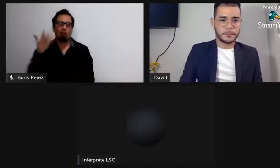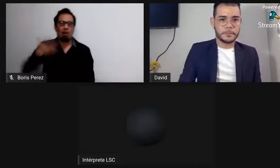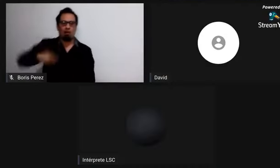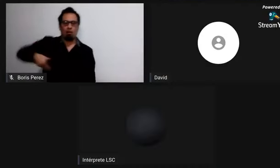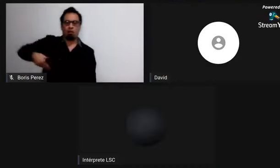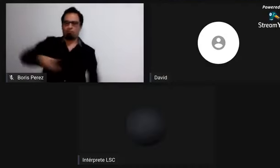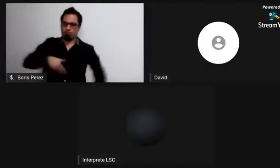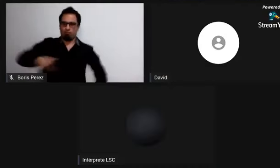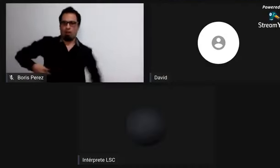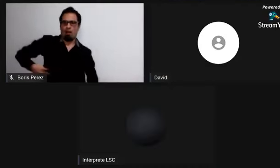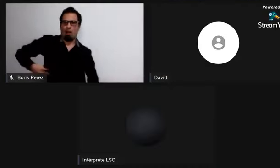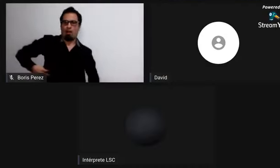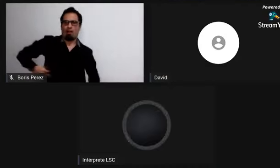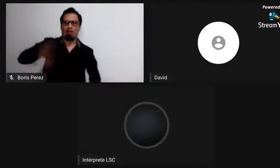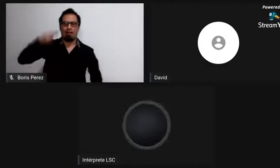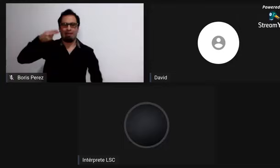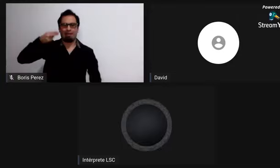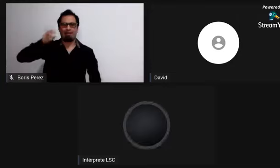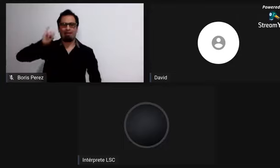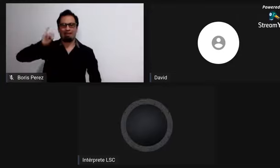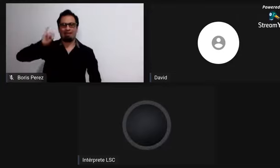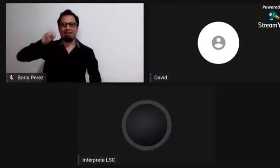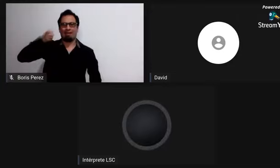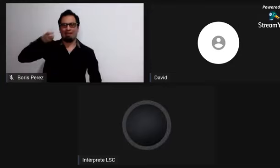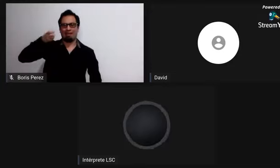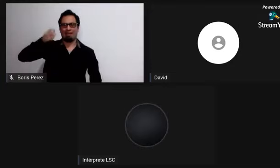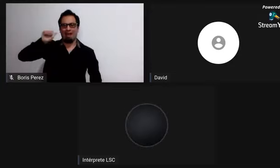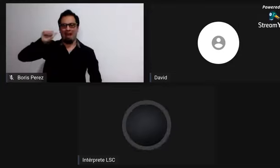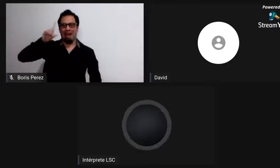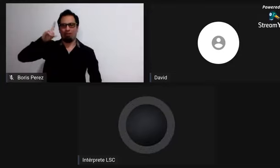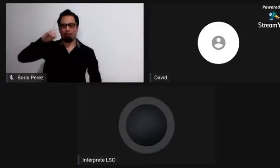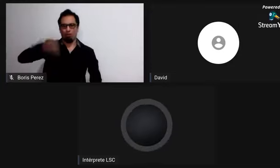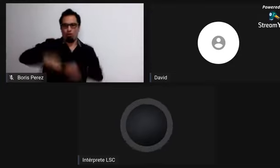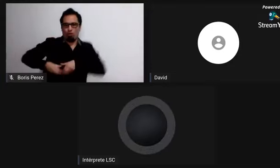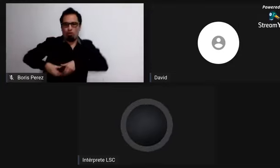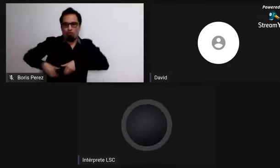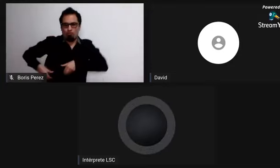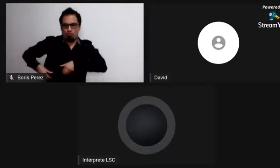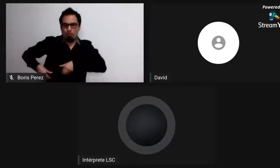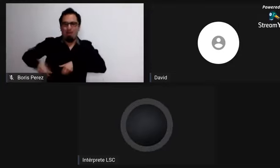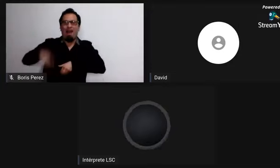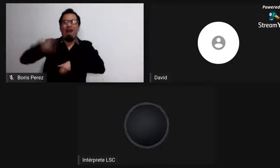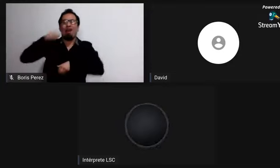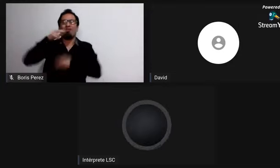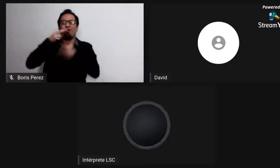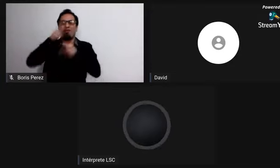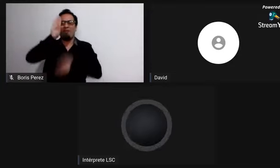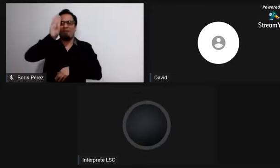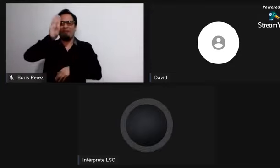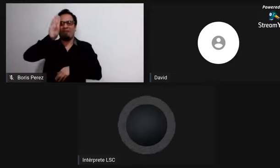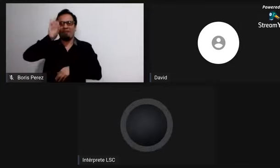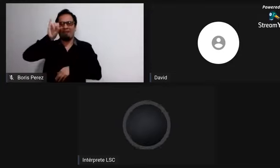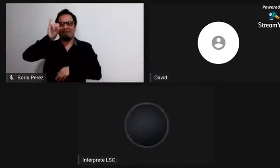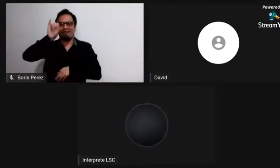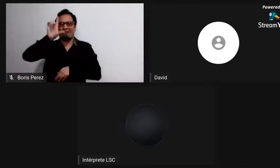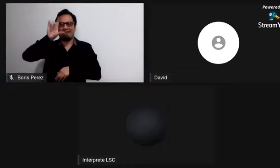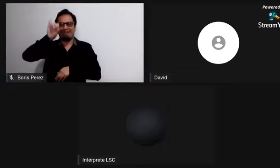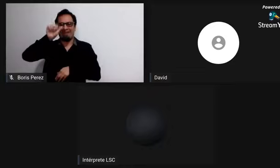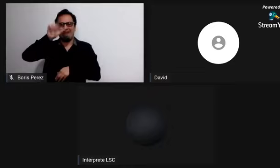Bueno, Santander murió ya de causas naturales, creo que tenía un problema en el hígado, ¿sí? En el